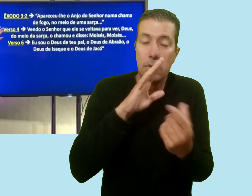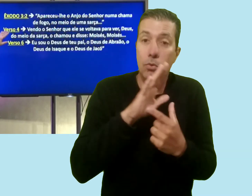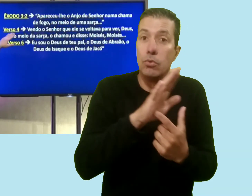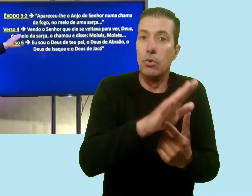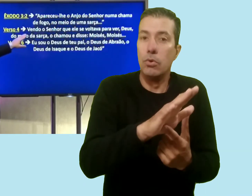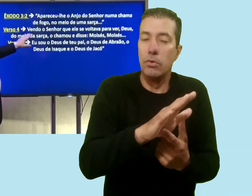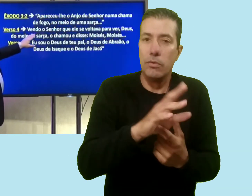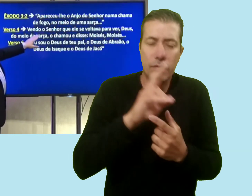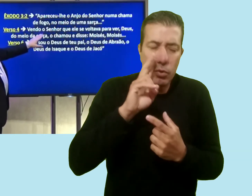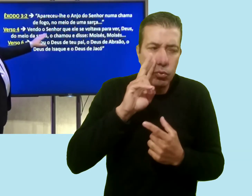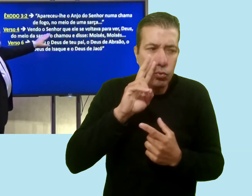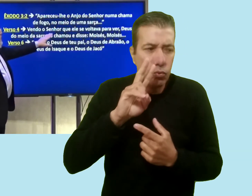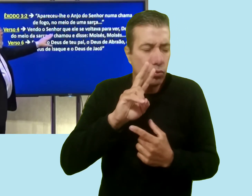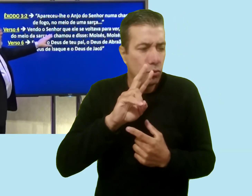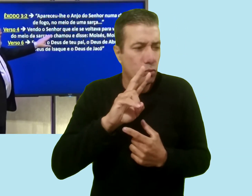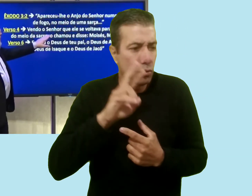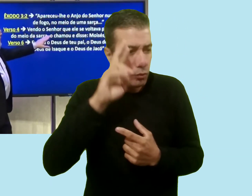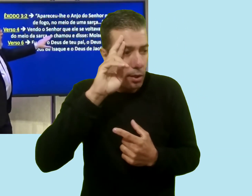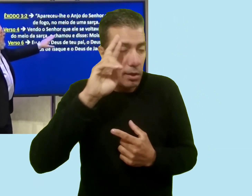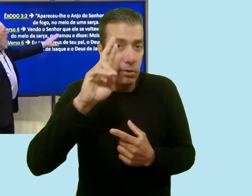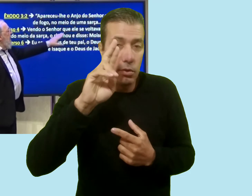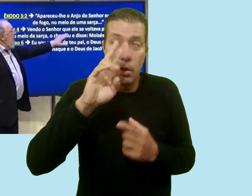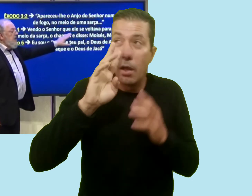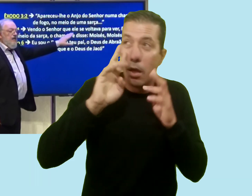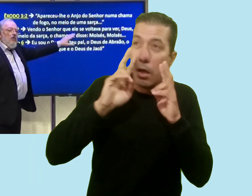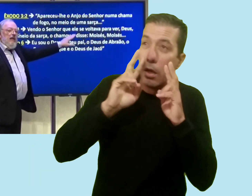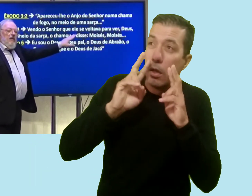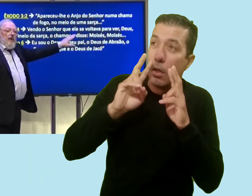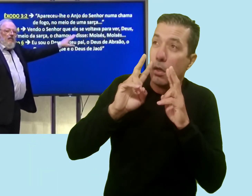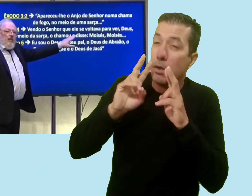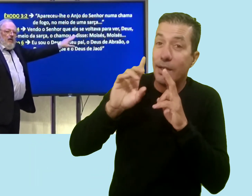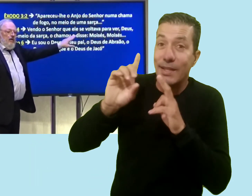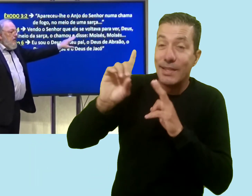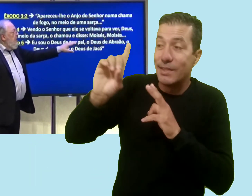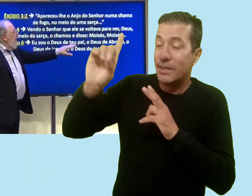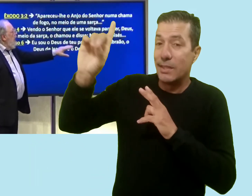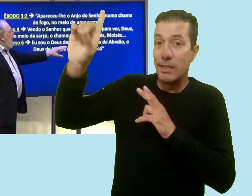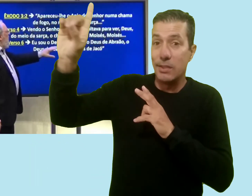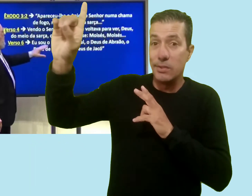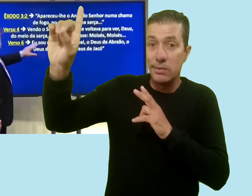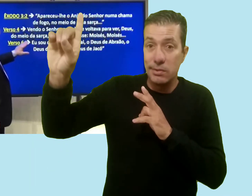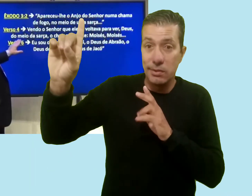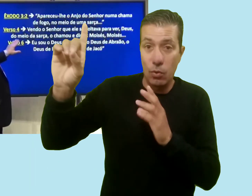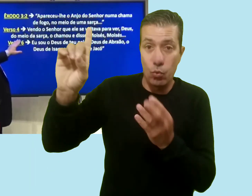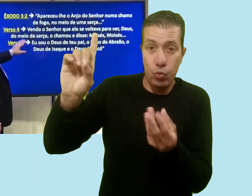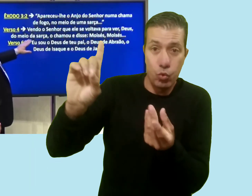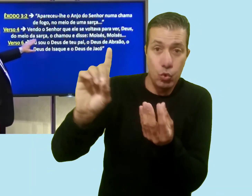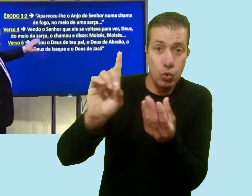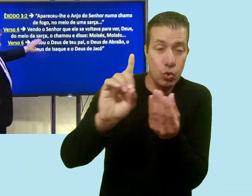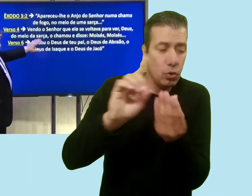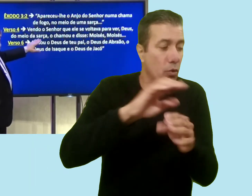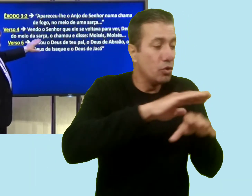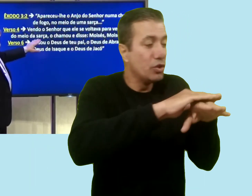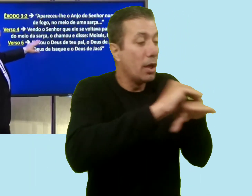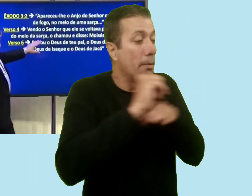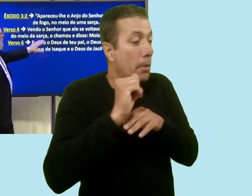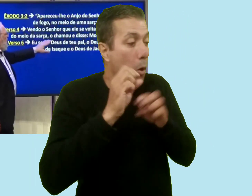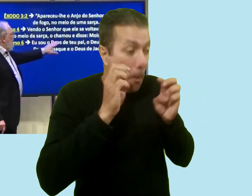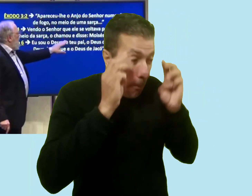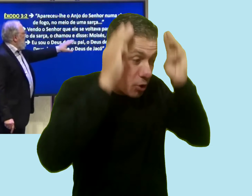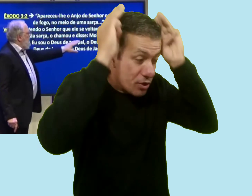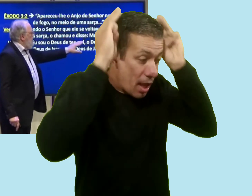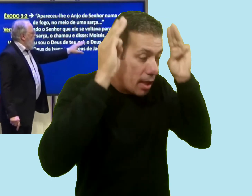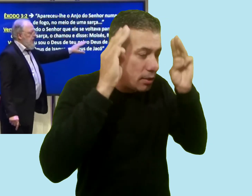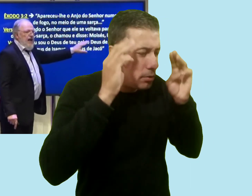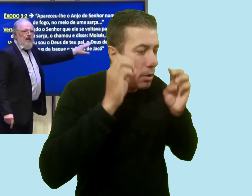diz assim: vendo o Senhor que ele se voltava para ver, Deus, no meio da sarça, o